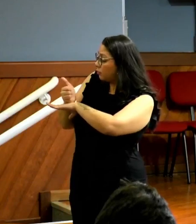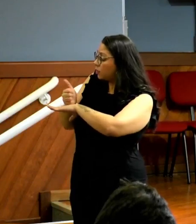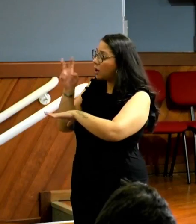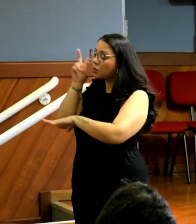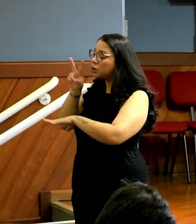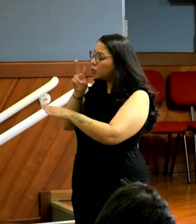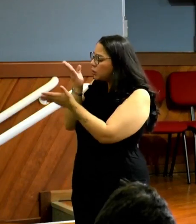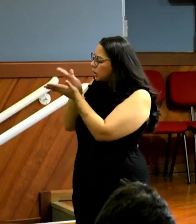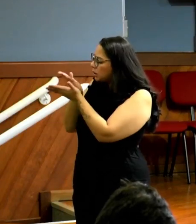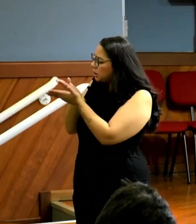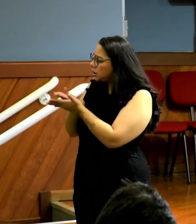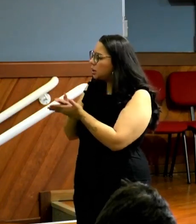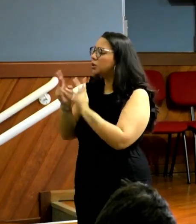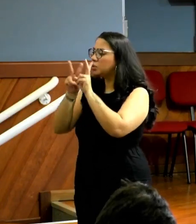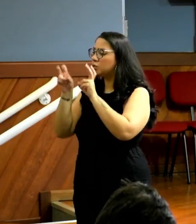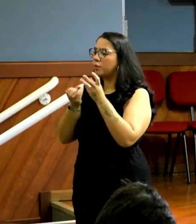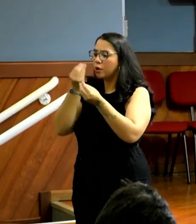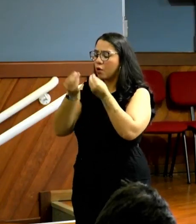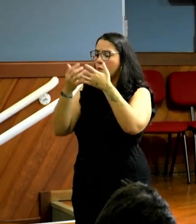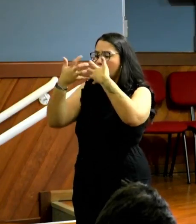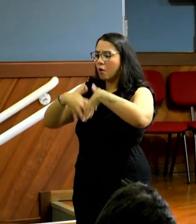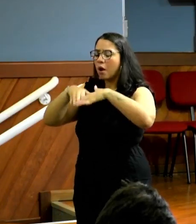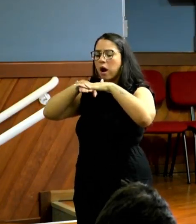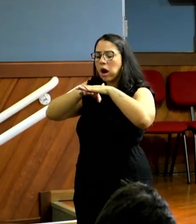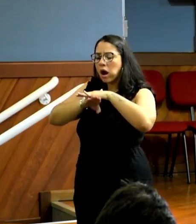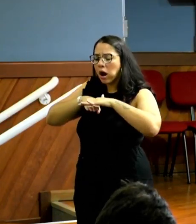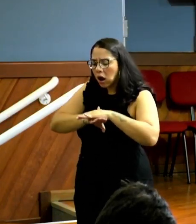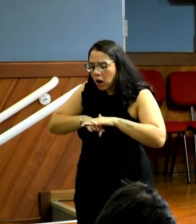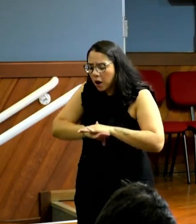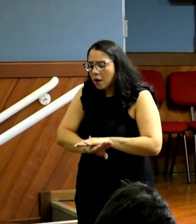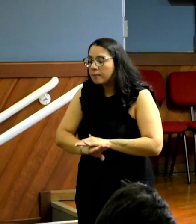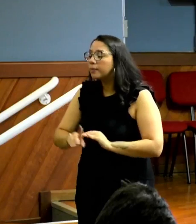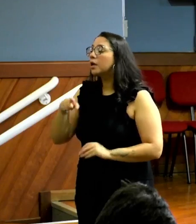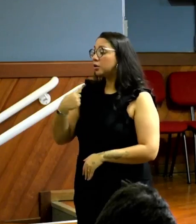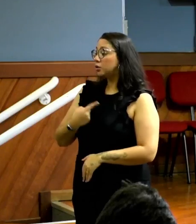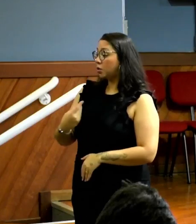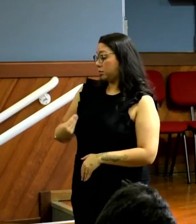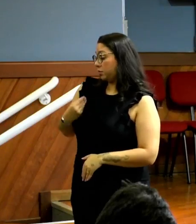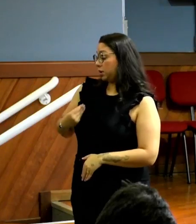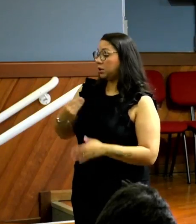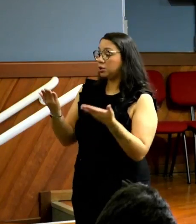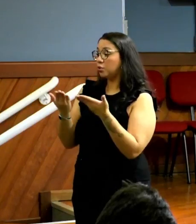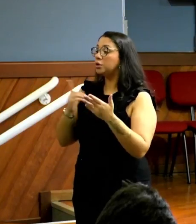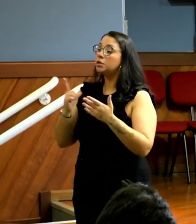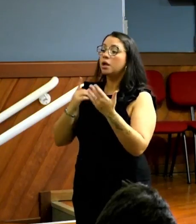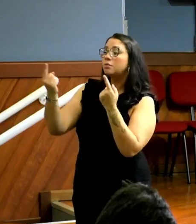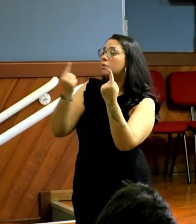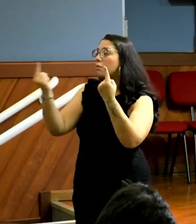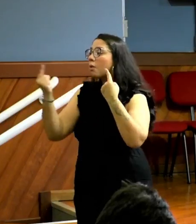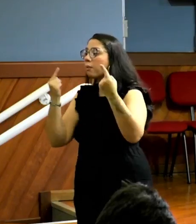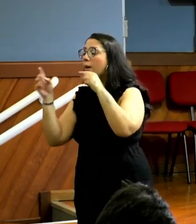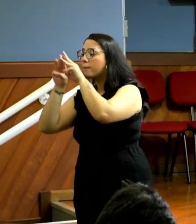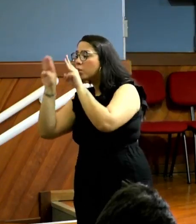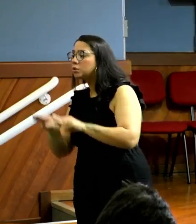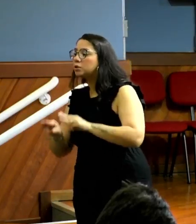documentação sob a chave da arquivologia. Por mais que nós estejamos aqui, né, unindo museus, arquivos,